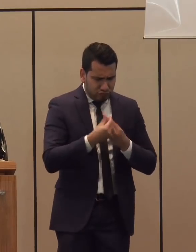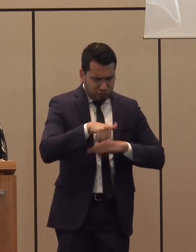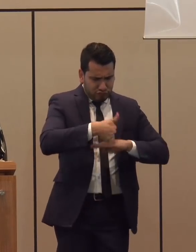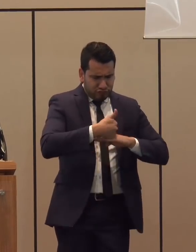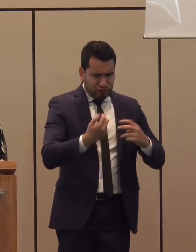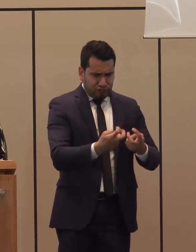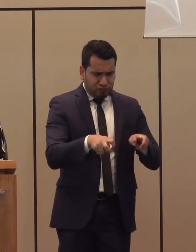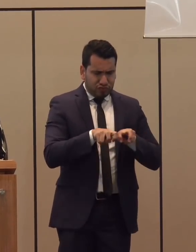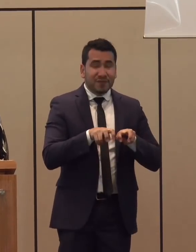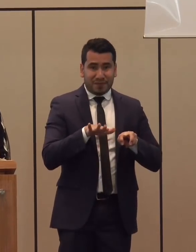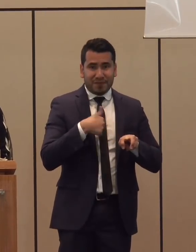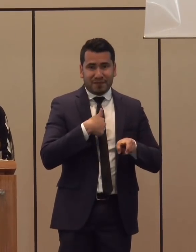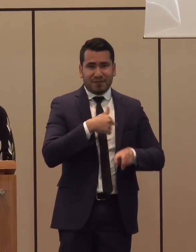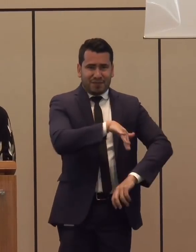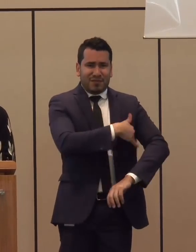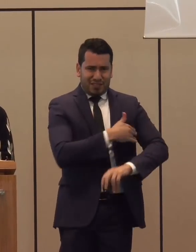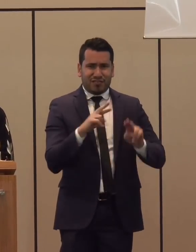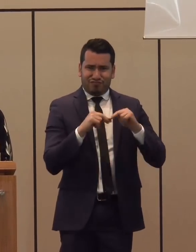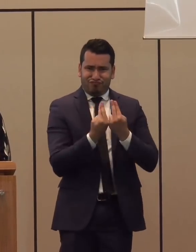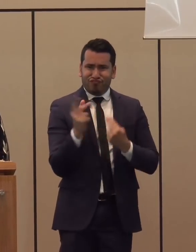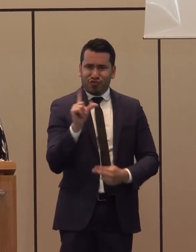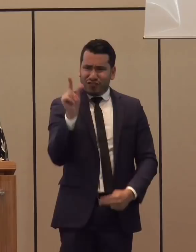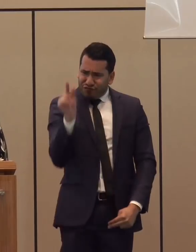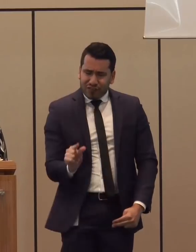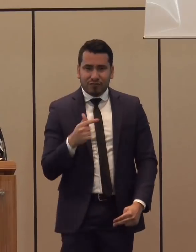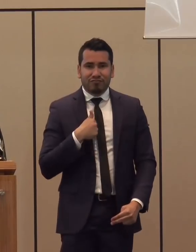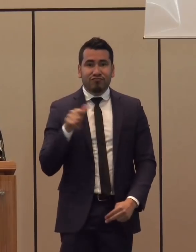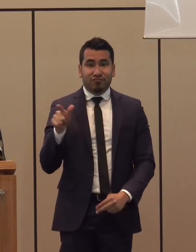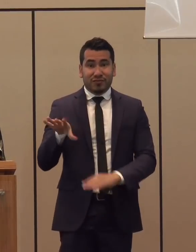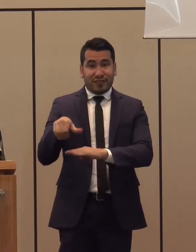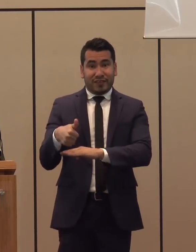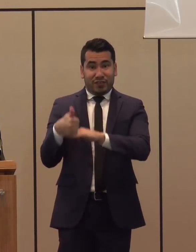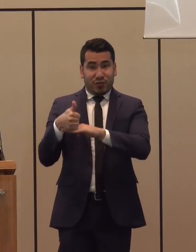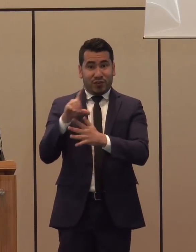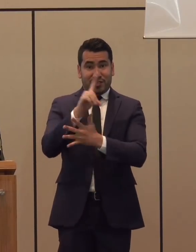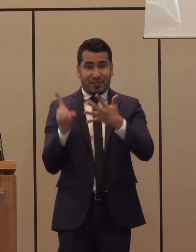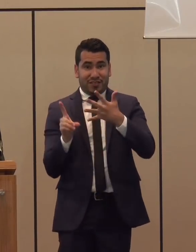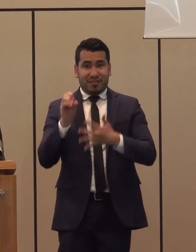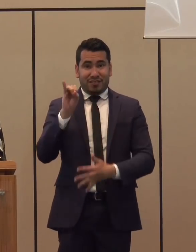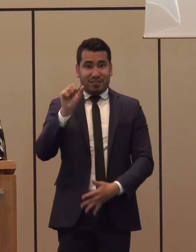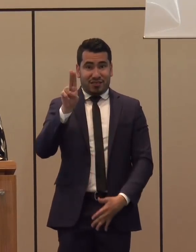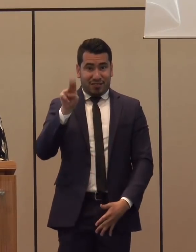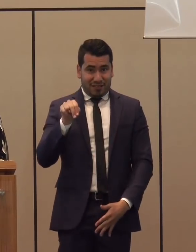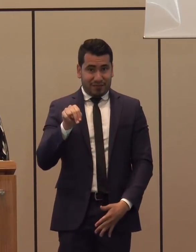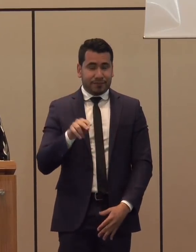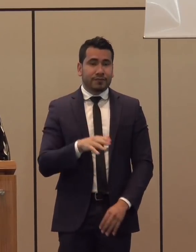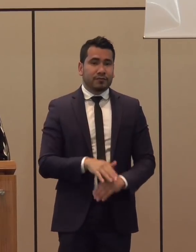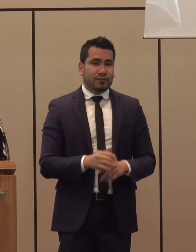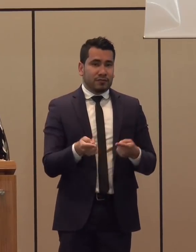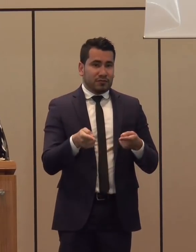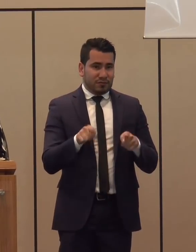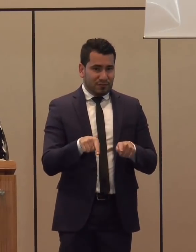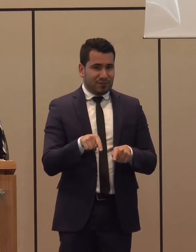ministerio donde está el director de la dian está el director de la uabc en la unidad de lavado